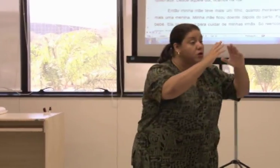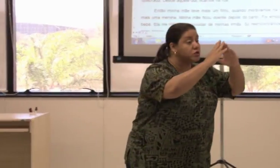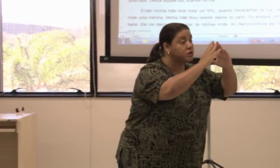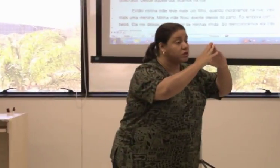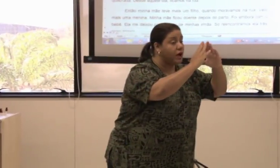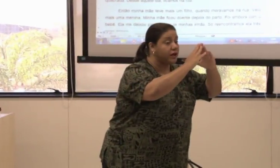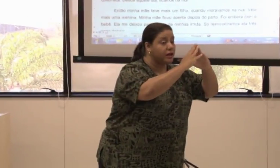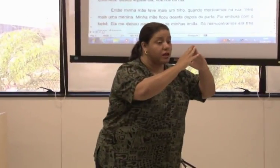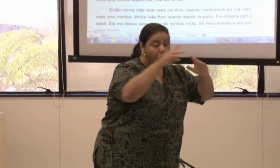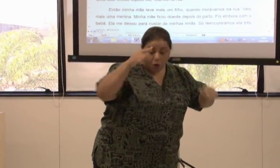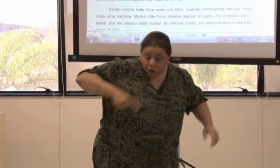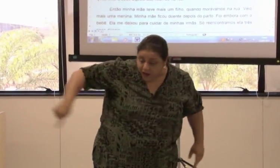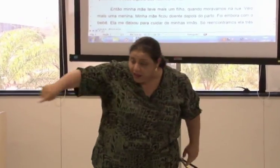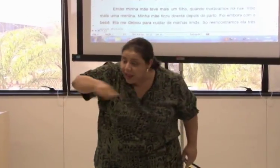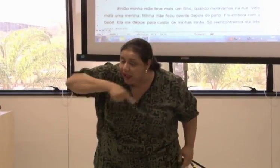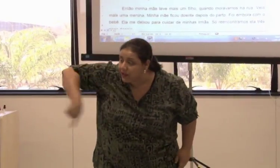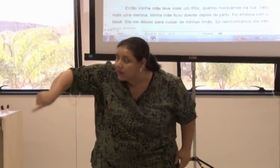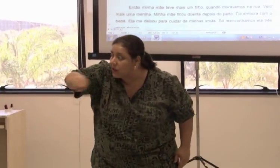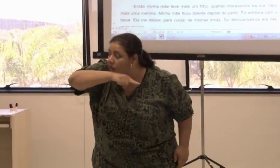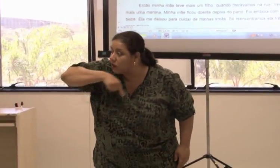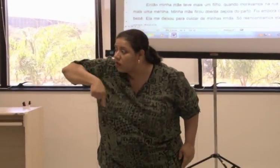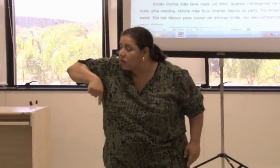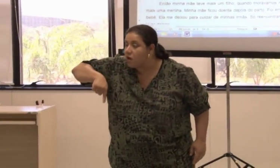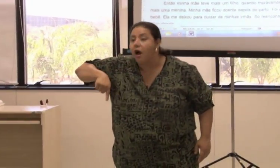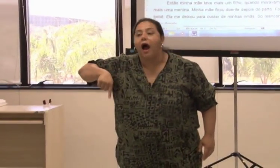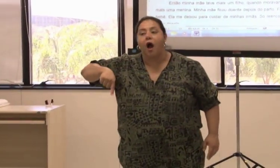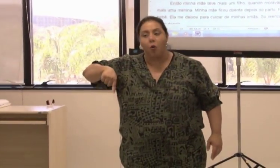onde? Aqui. O que é aqui? A rua.